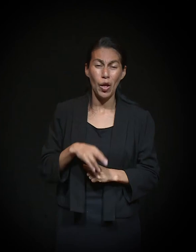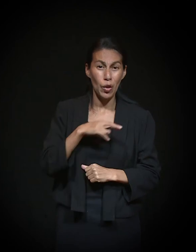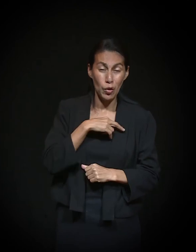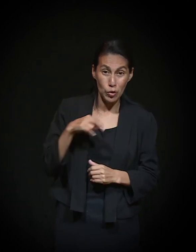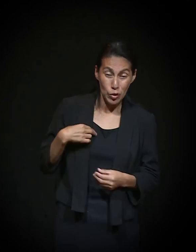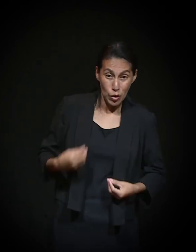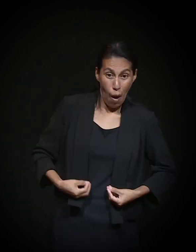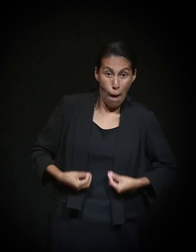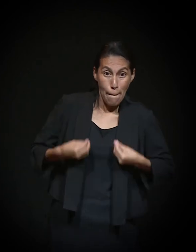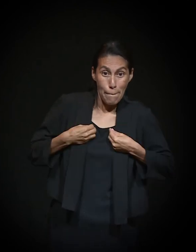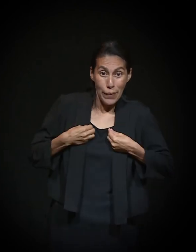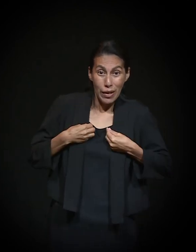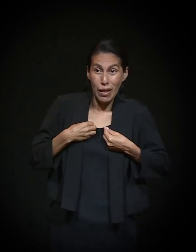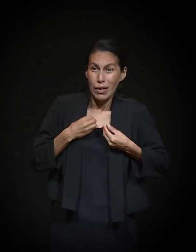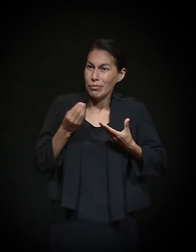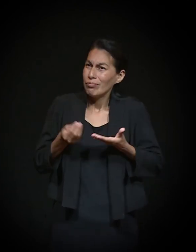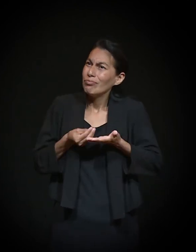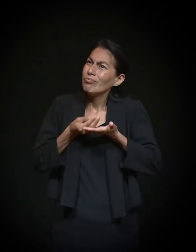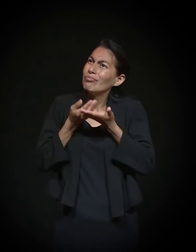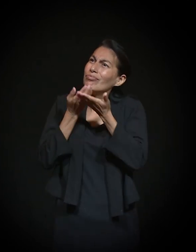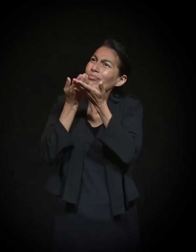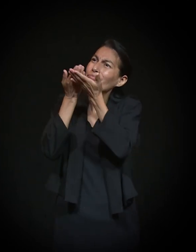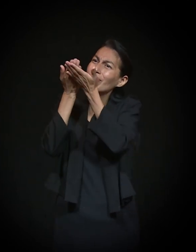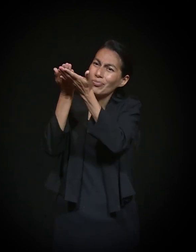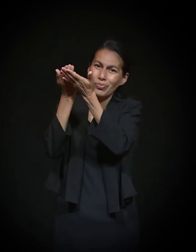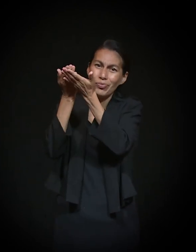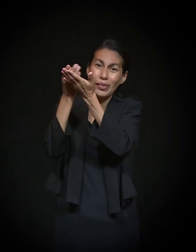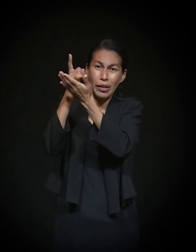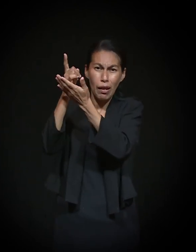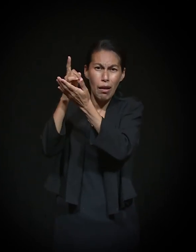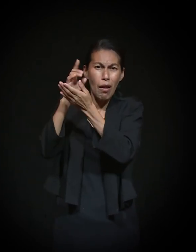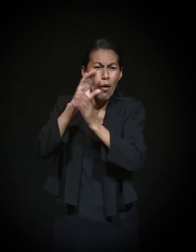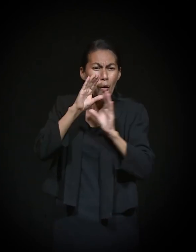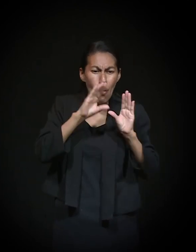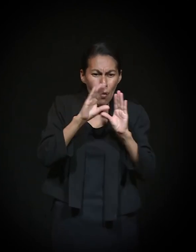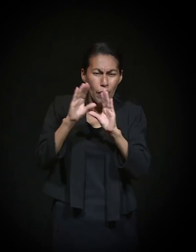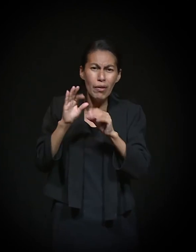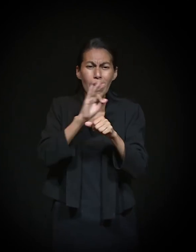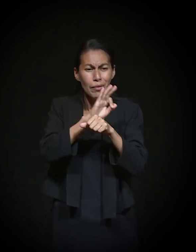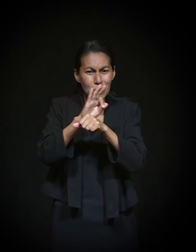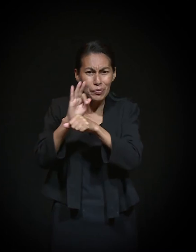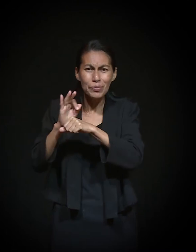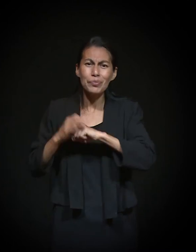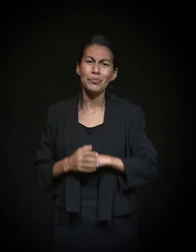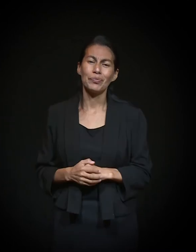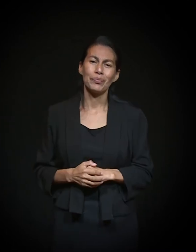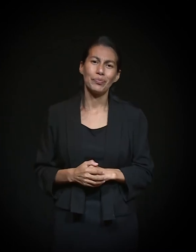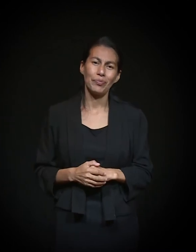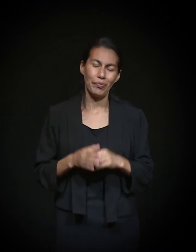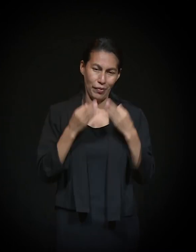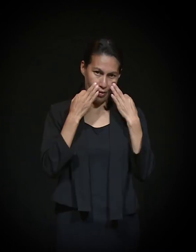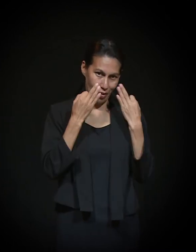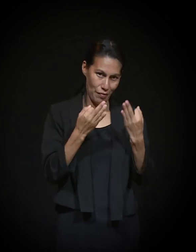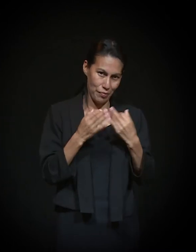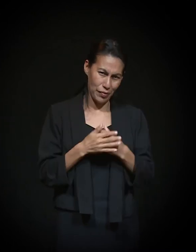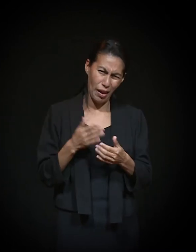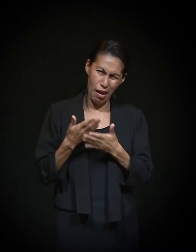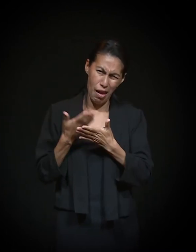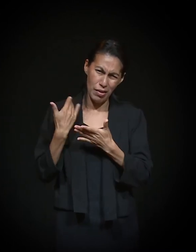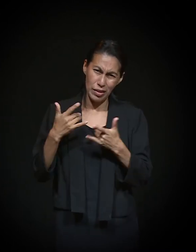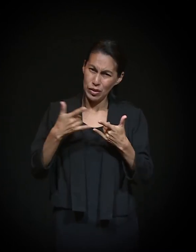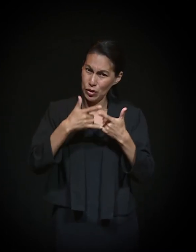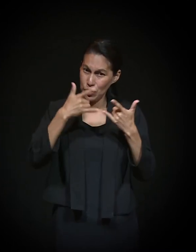Dios nuestras vidas, porque Él tiene cuidado de nosotros. Creo que fue yo que